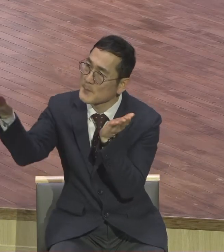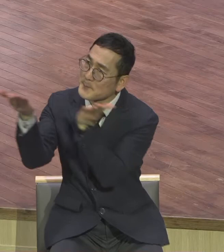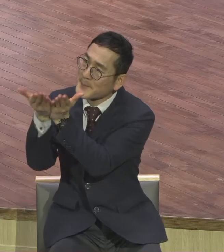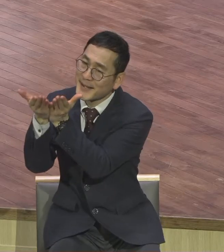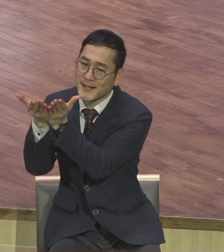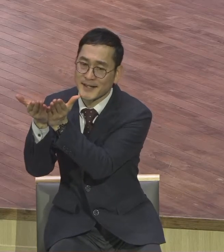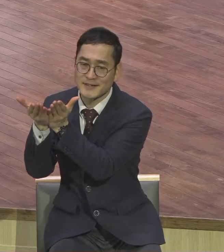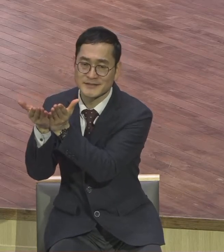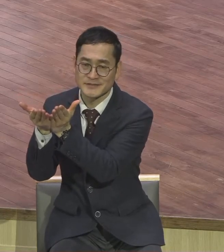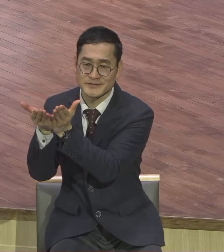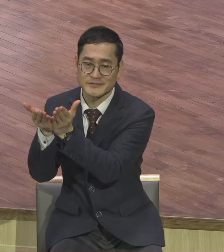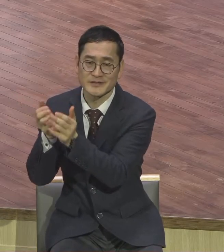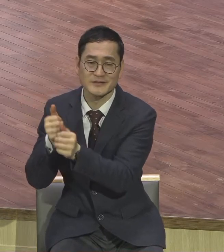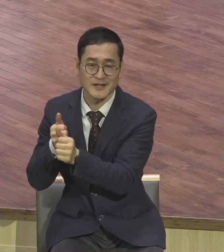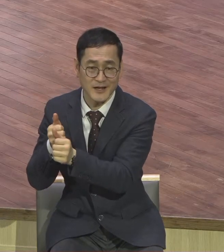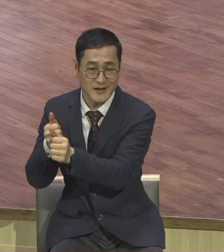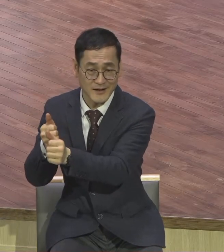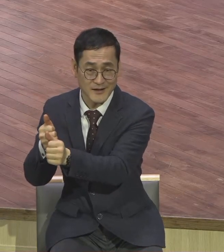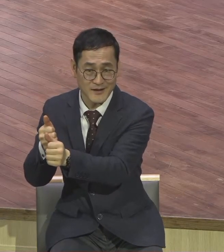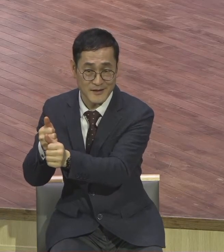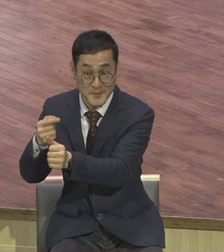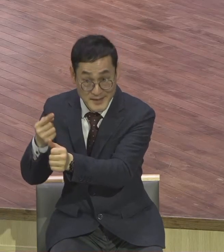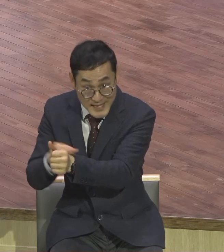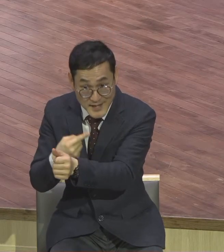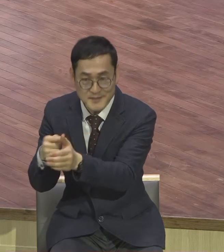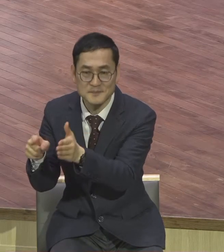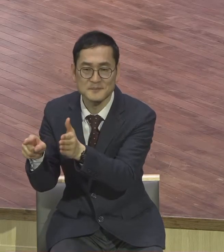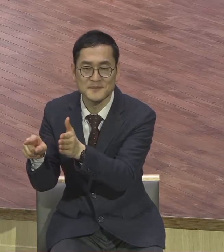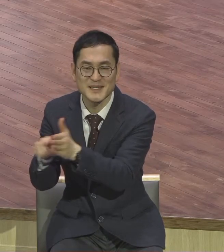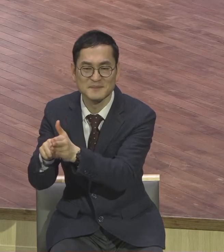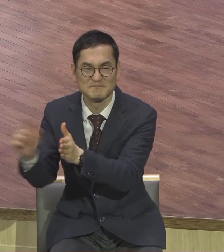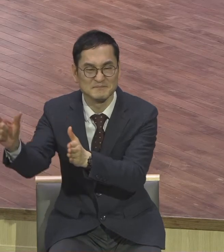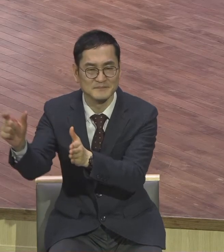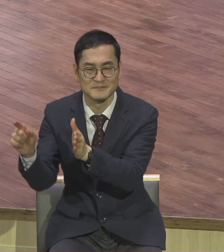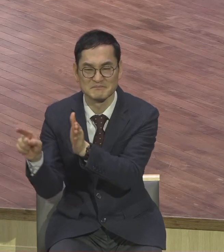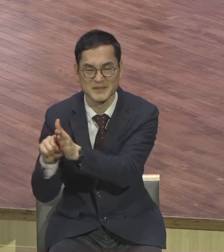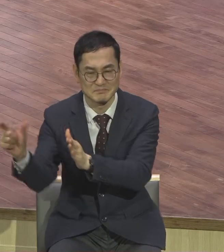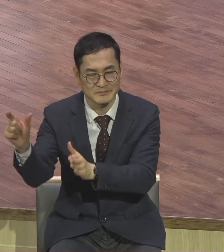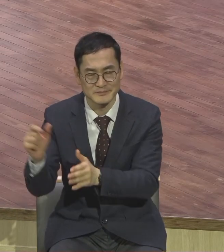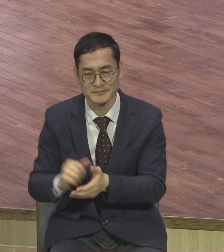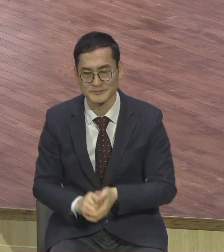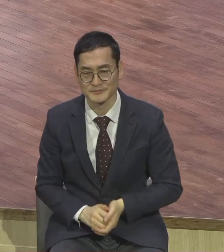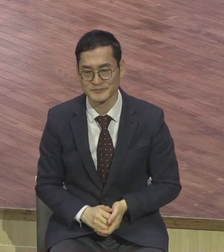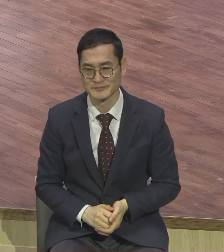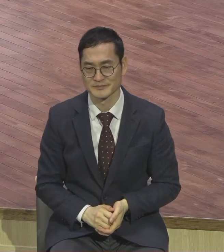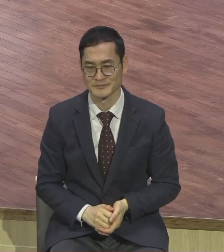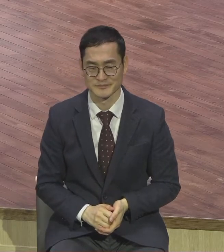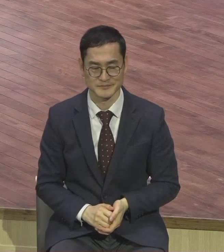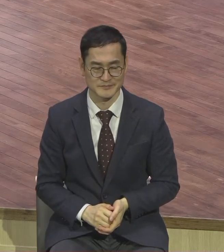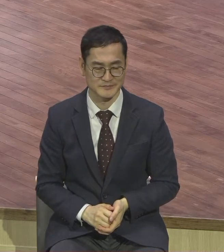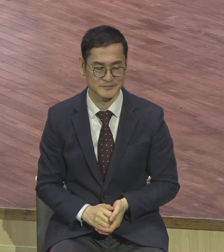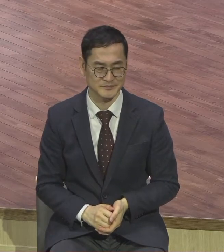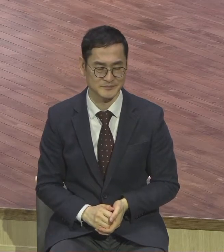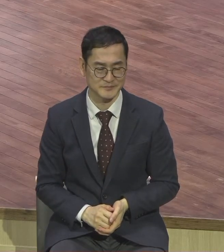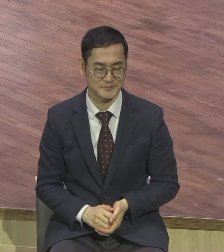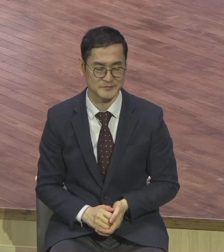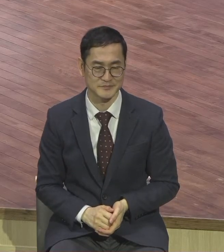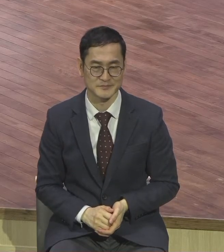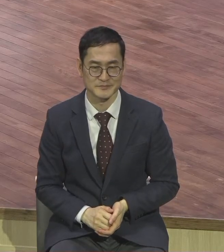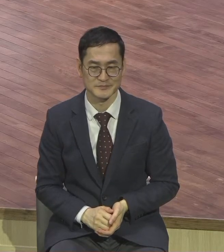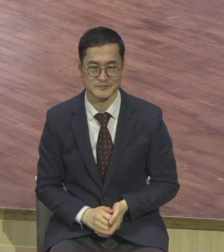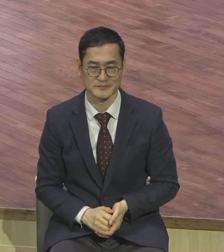방향이 맞춰지지요. 방향이 맞춰지지요. 기도하게 되면 내가 잘못됐고 이 부분 잘못됐고 내가 실수했구나 이렇게 생각하면 잘못되지요.